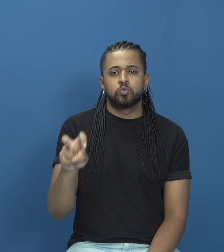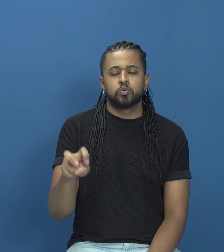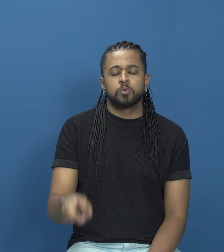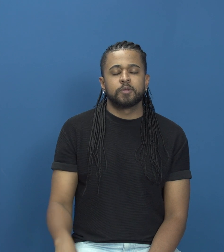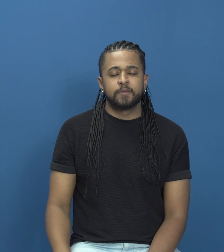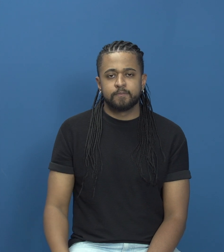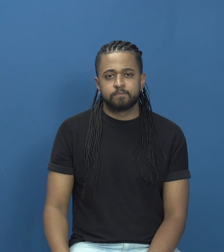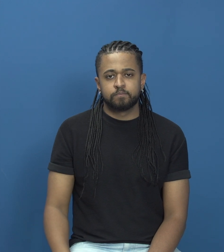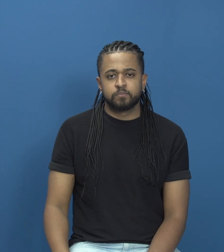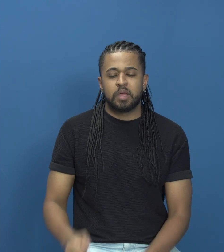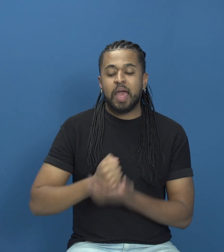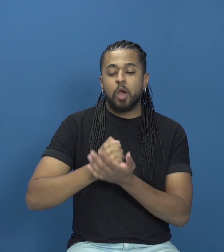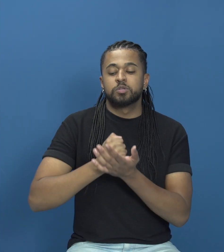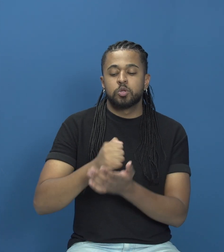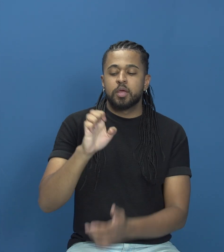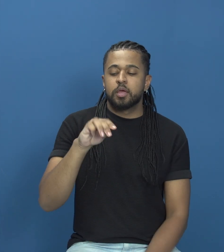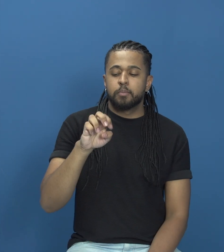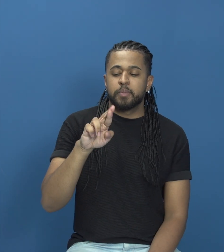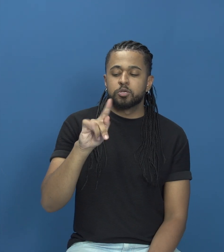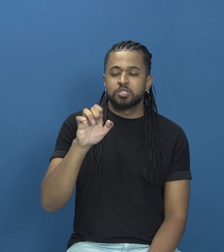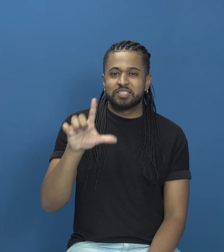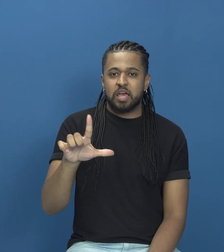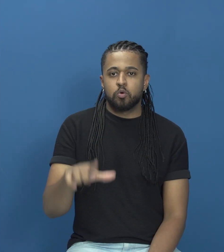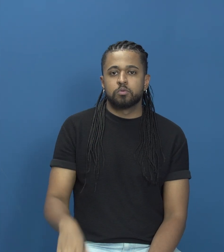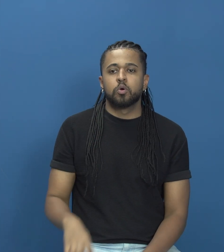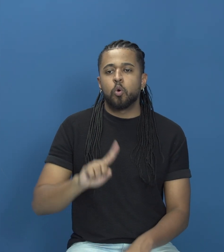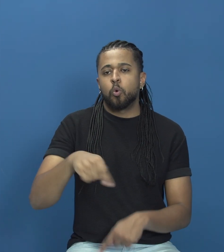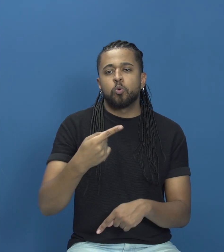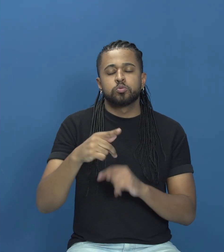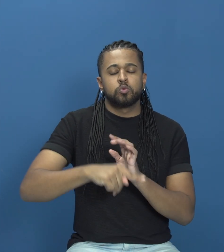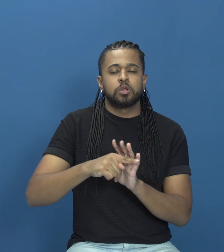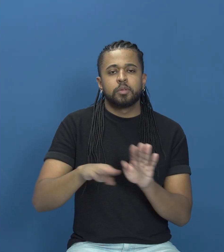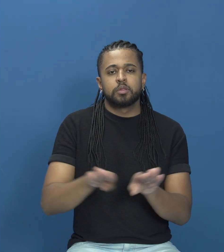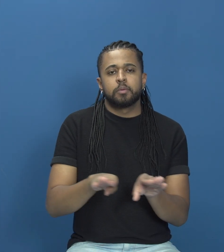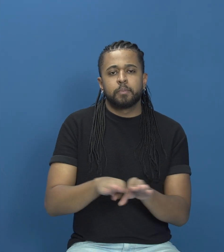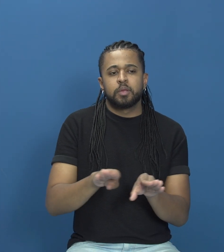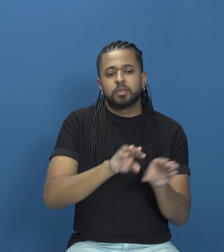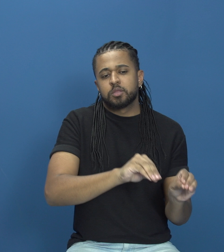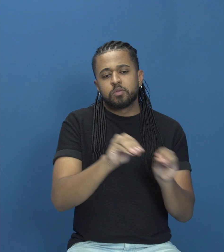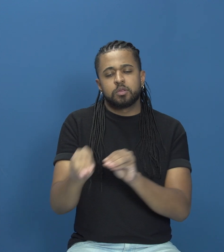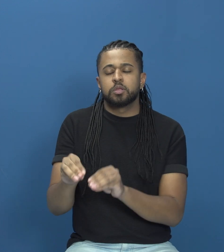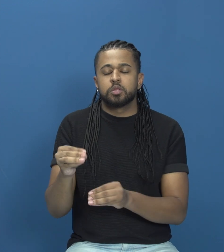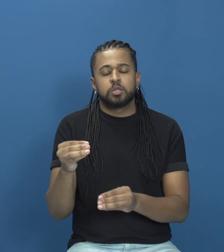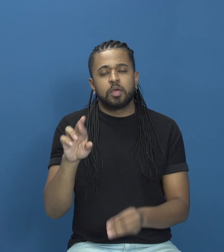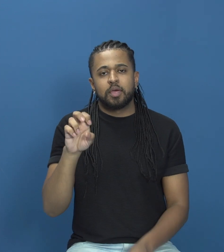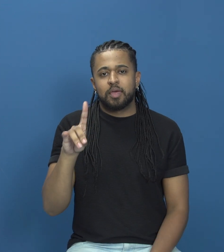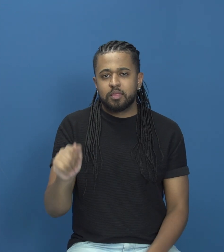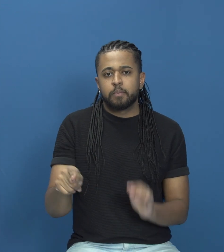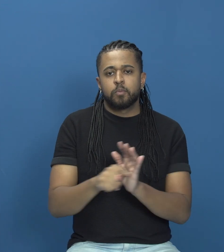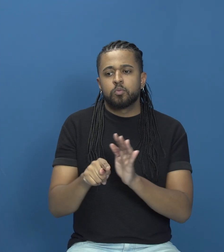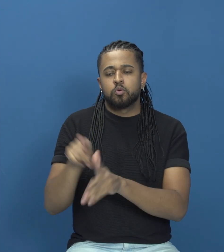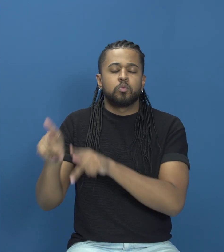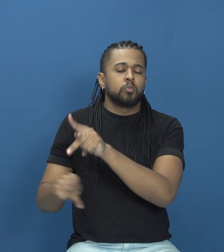11.8.4.1.2.5. Auxílio Emergencial Financeiro e outros programas de transferência de renda